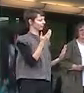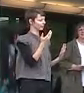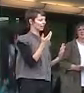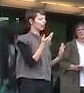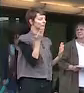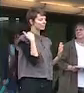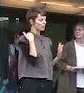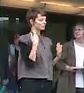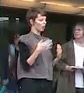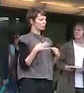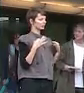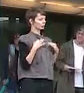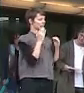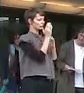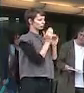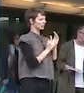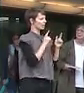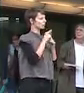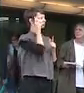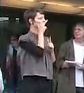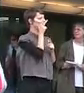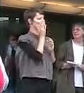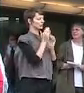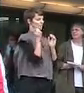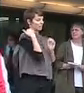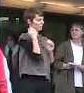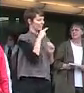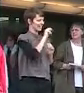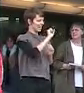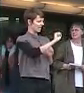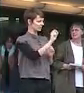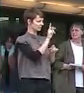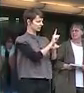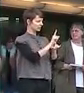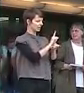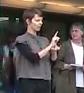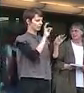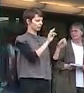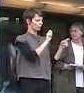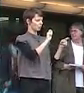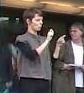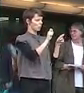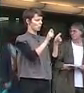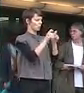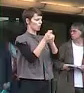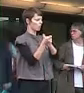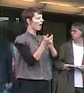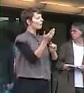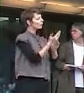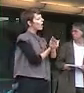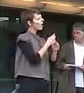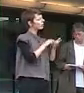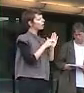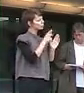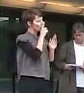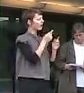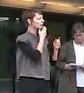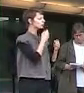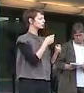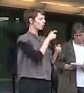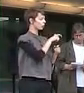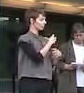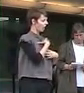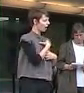des Gesundheits- und Sozialsystems von einem Behandlungs- und Hilfsinstrument in